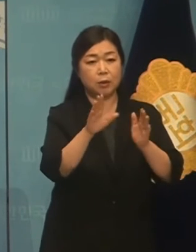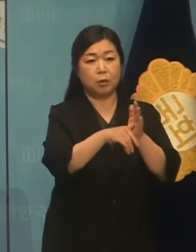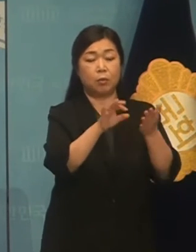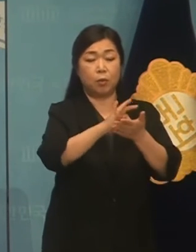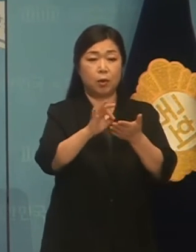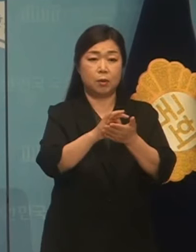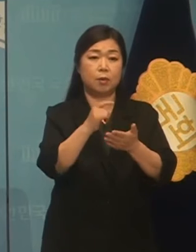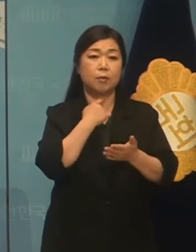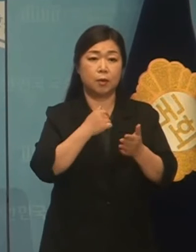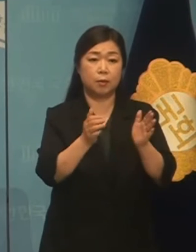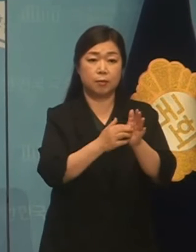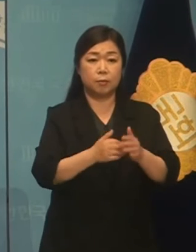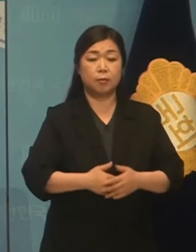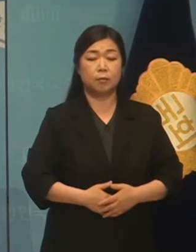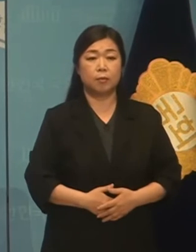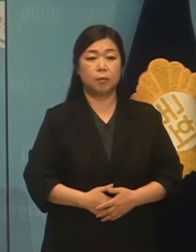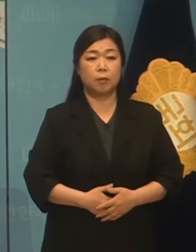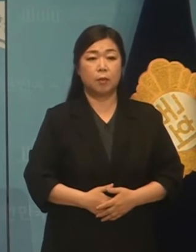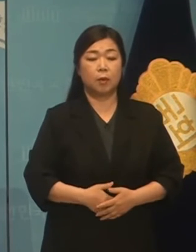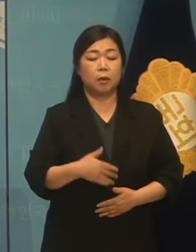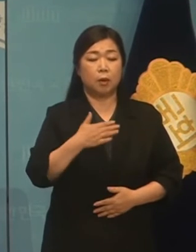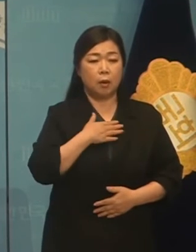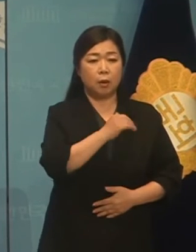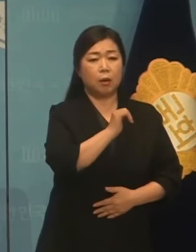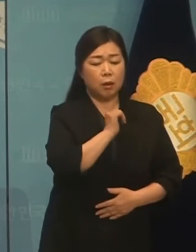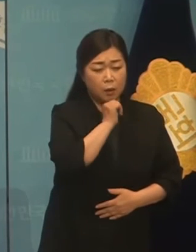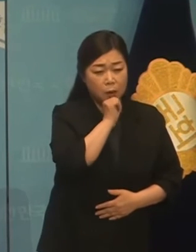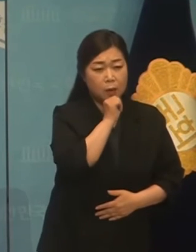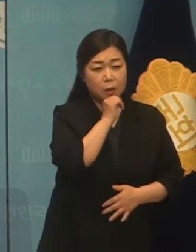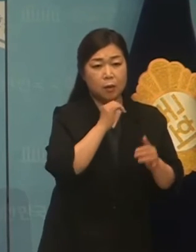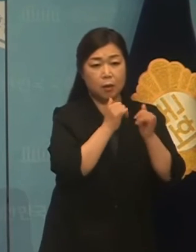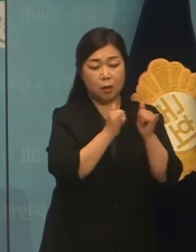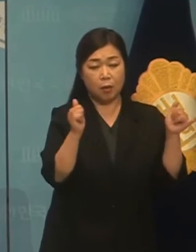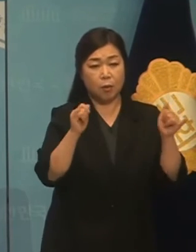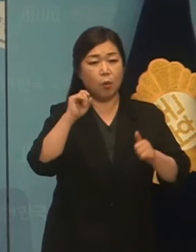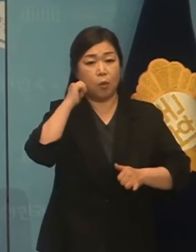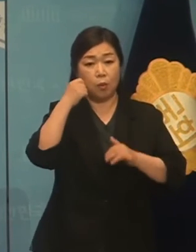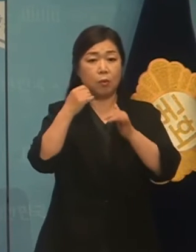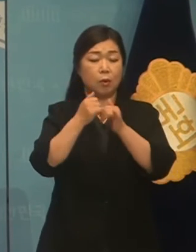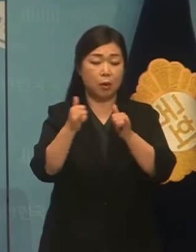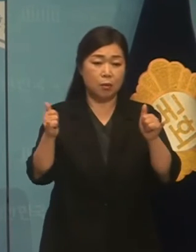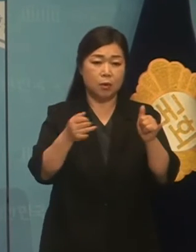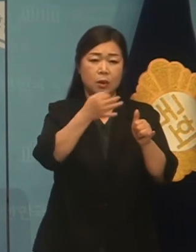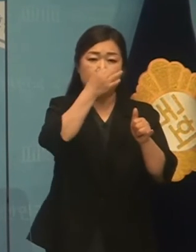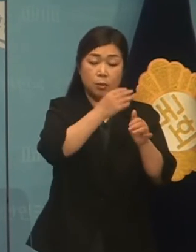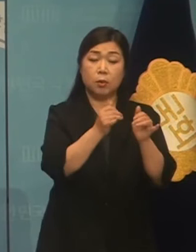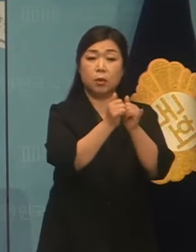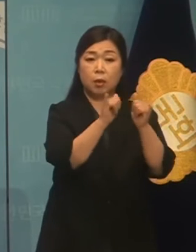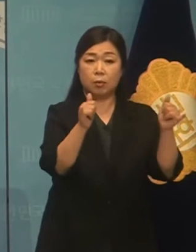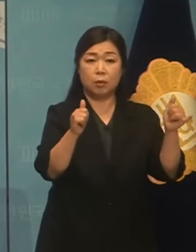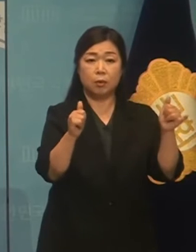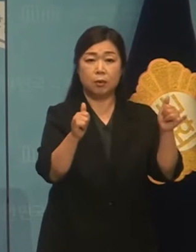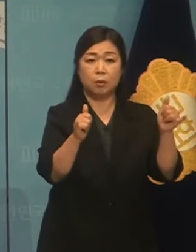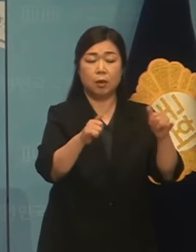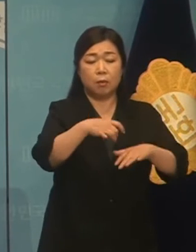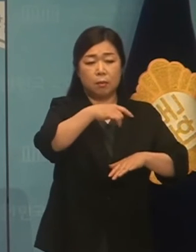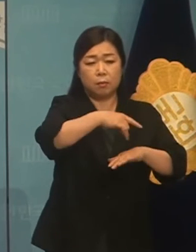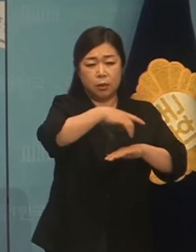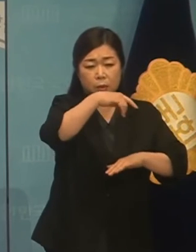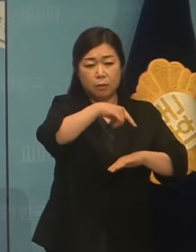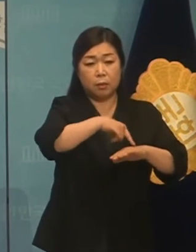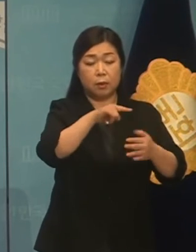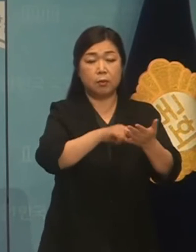보냈습니다. 저는 가난한 사람, 소외된 사람, 어렵고 힘든 사람들의 때에